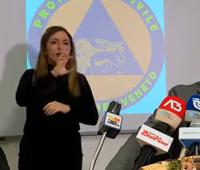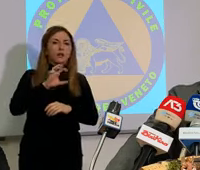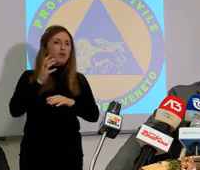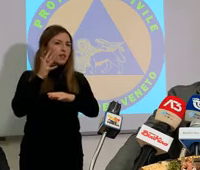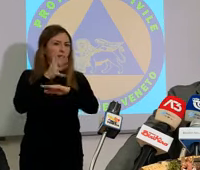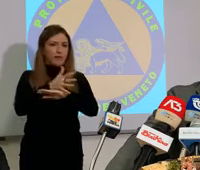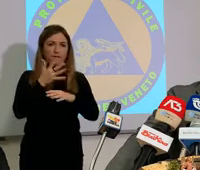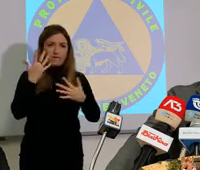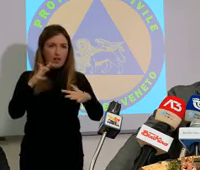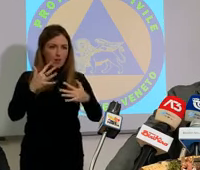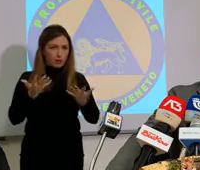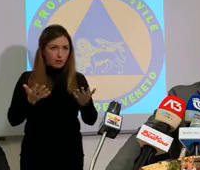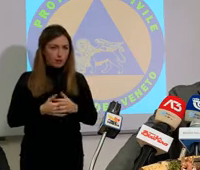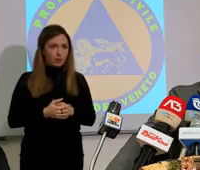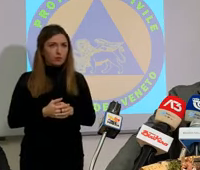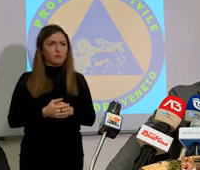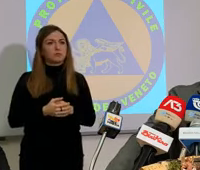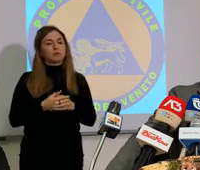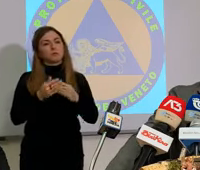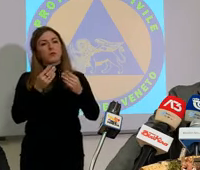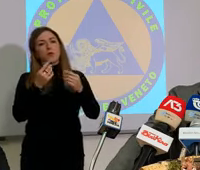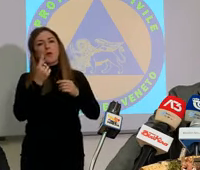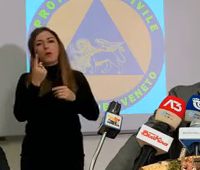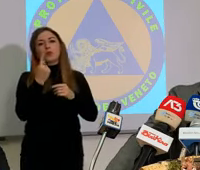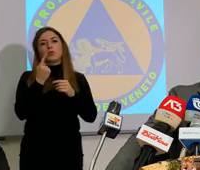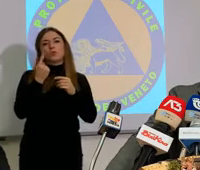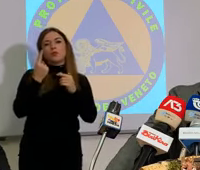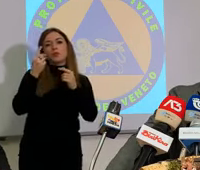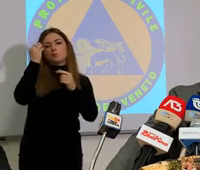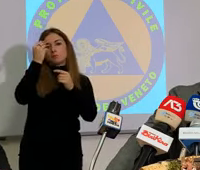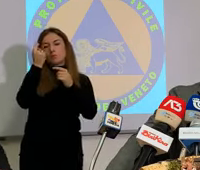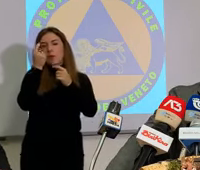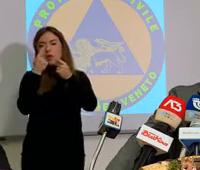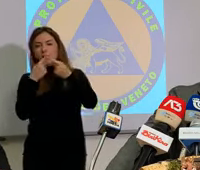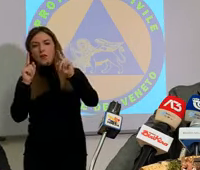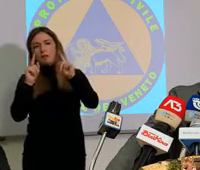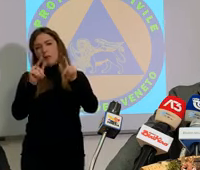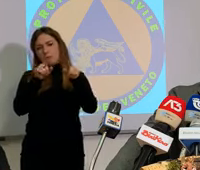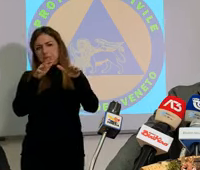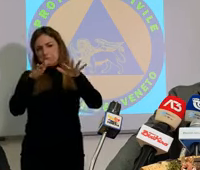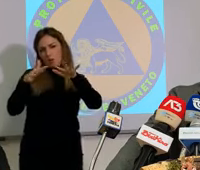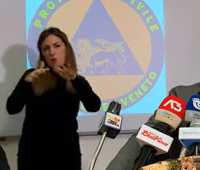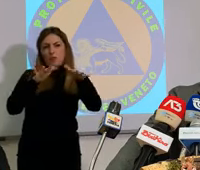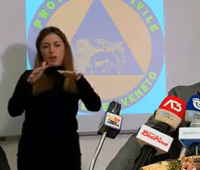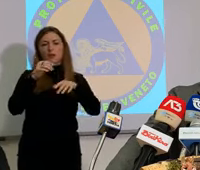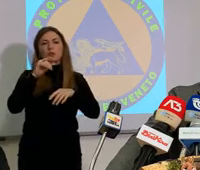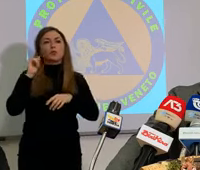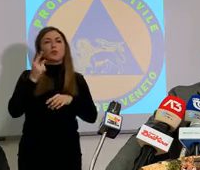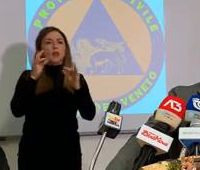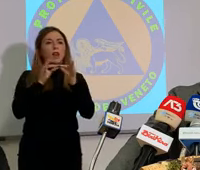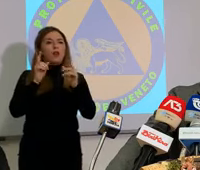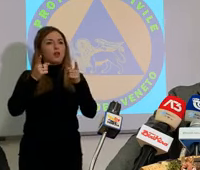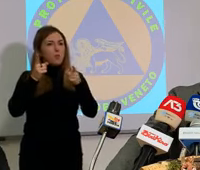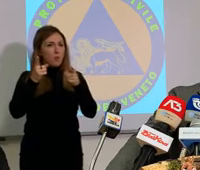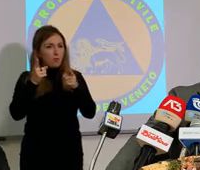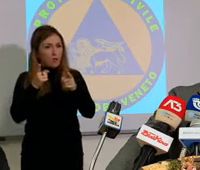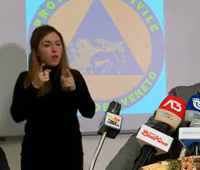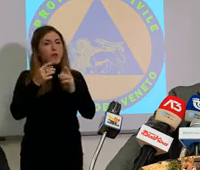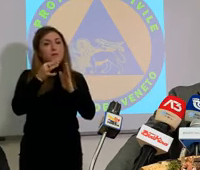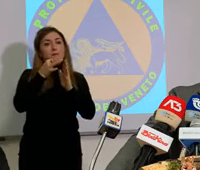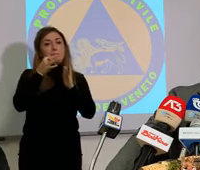con sfumature diverse però il riconoscimento del fatto che ci vogliono i ristori e che comunque delle